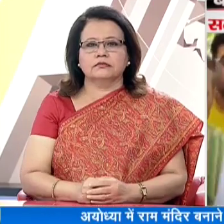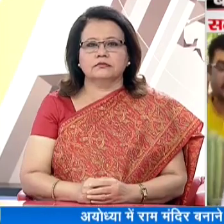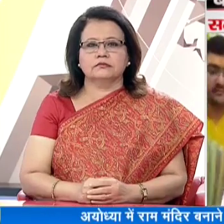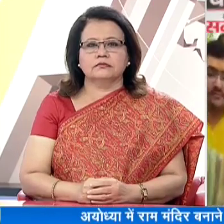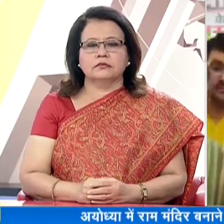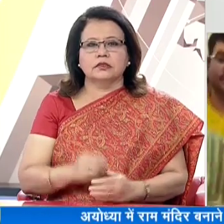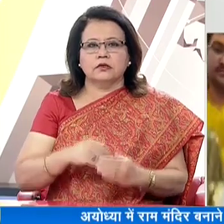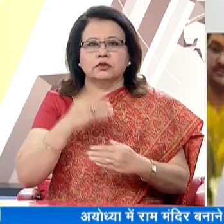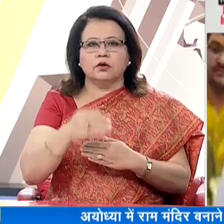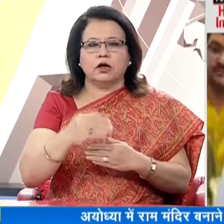तो आगे बढ़ रहे हैं।